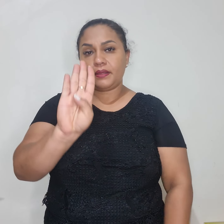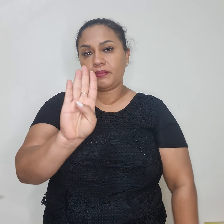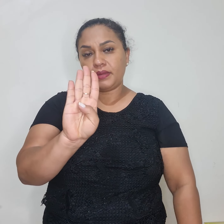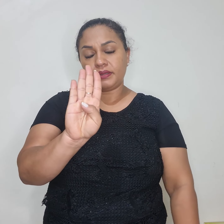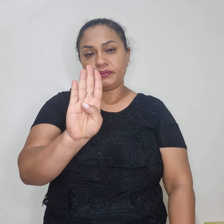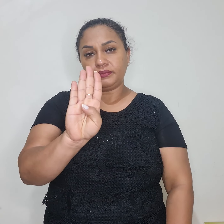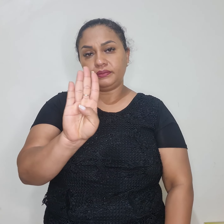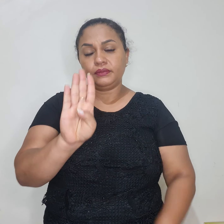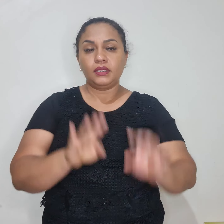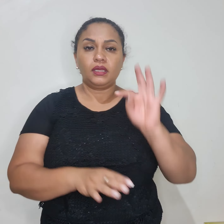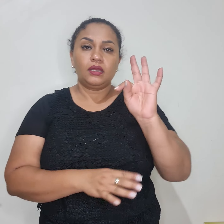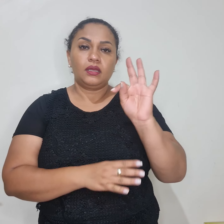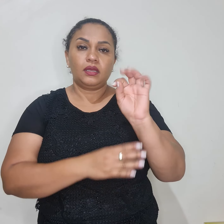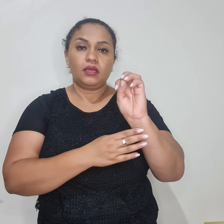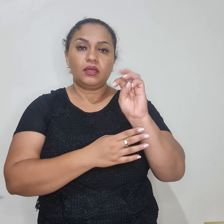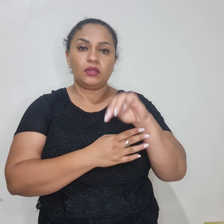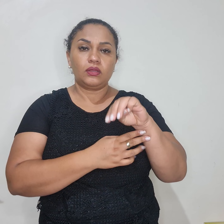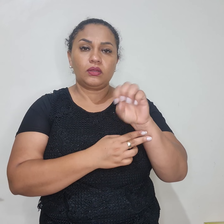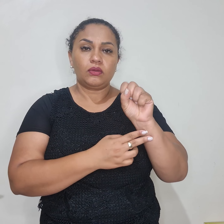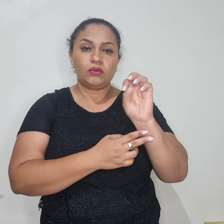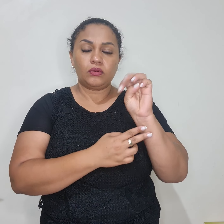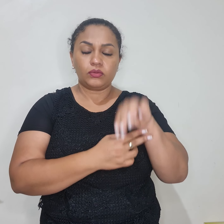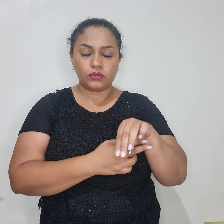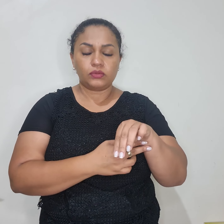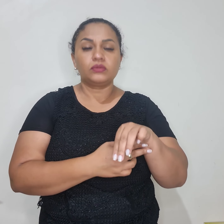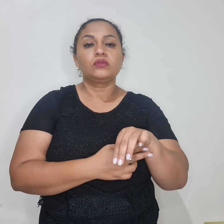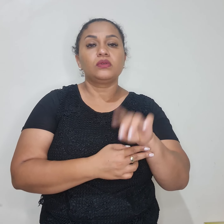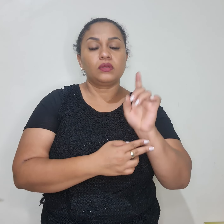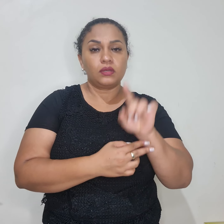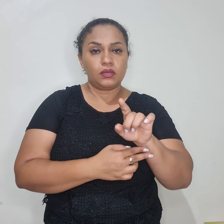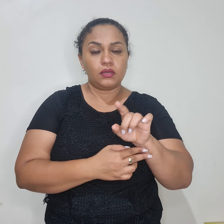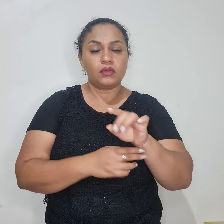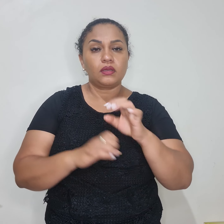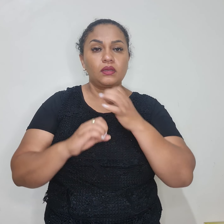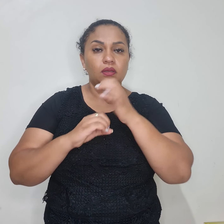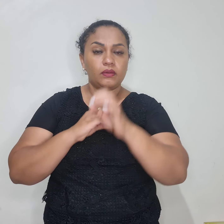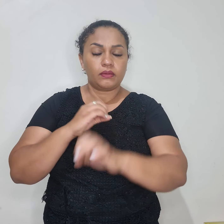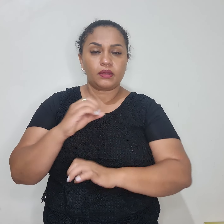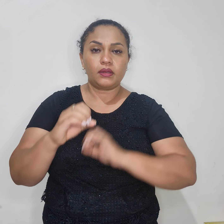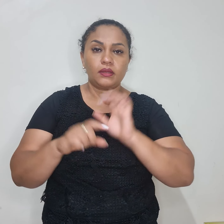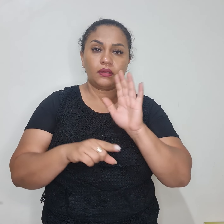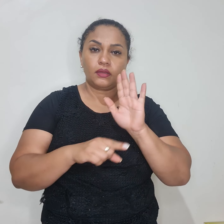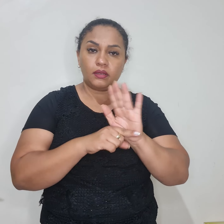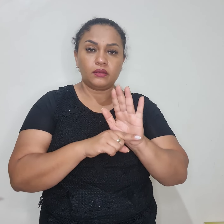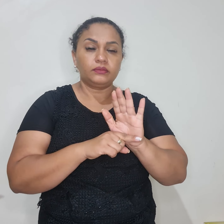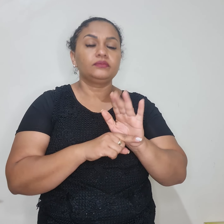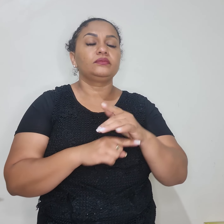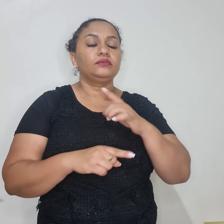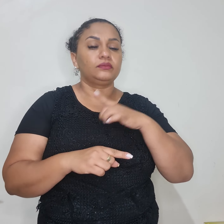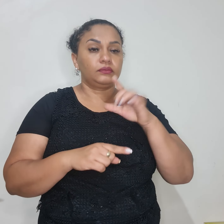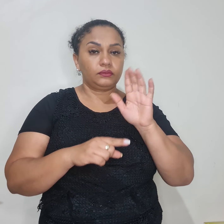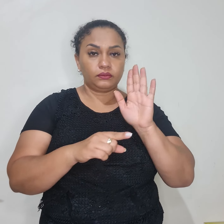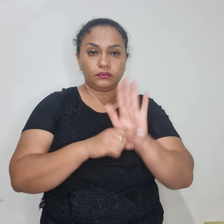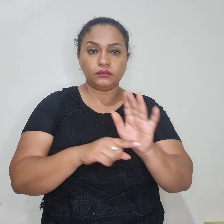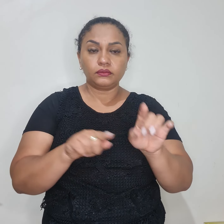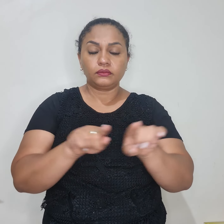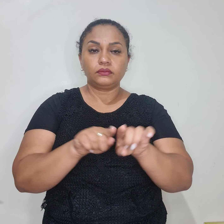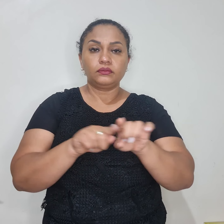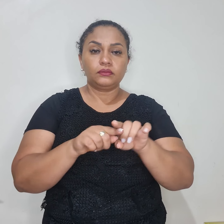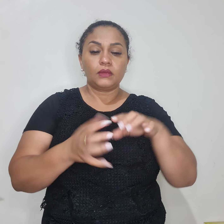de Thomson, que é o pudim de passas, lembra que vimos? É o elétron de carga negativa, são as cargas negativas incrustadas numa esfera